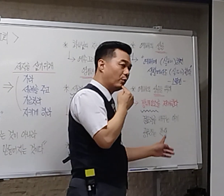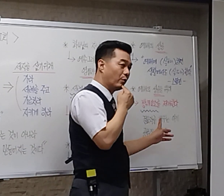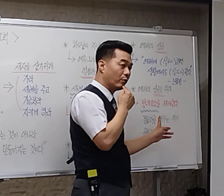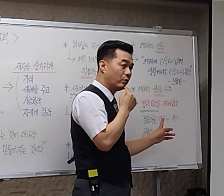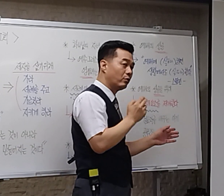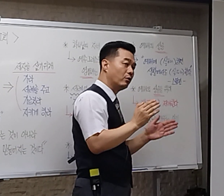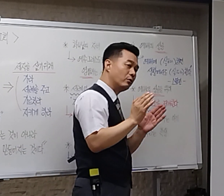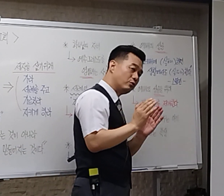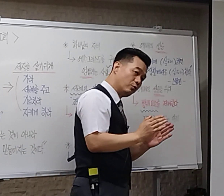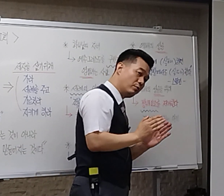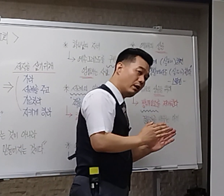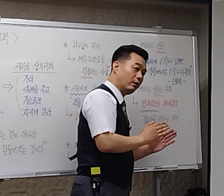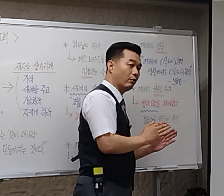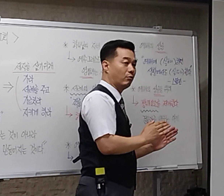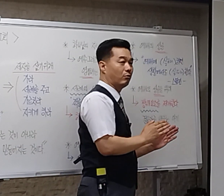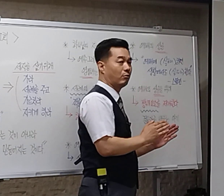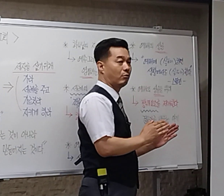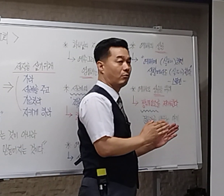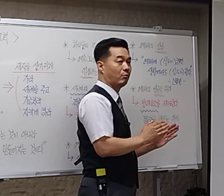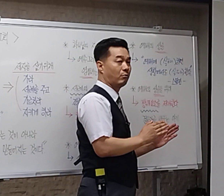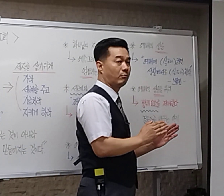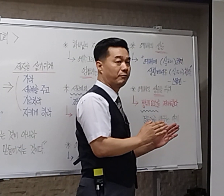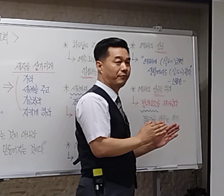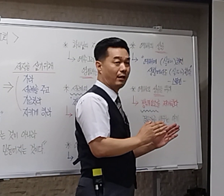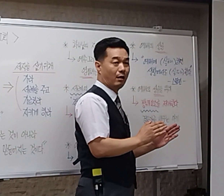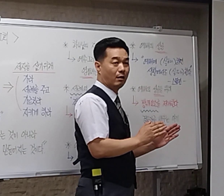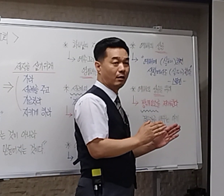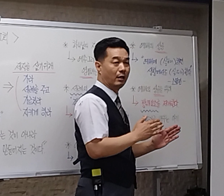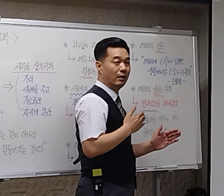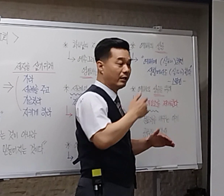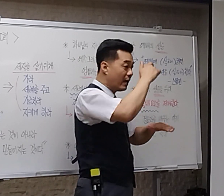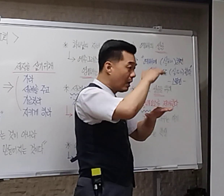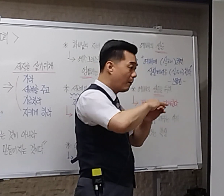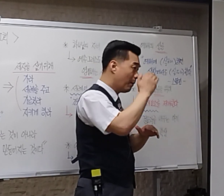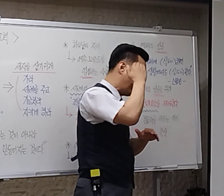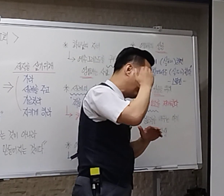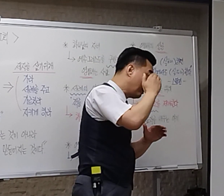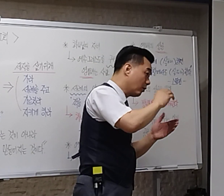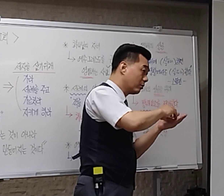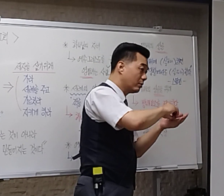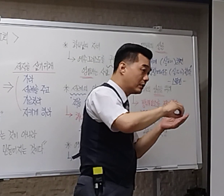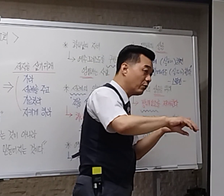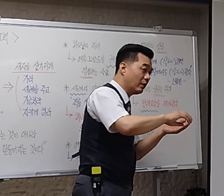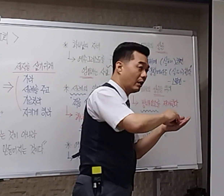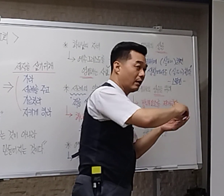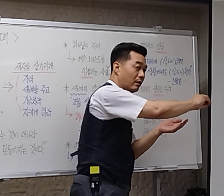없도록 준비해야 돼요. 네? 내 예배에 방해되는 것들을 채워야 돼.